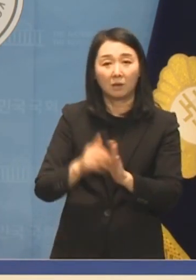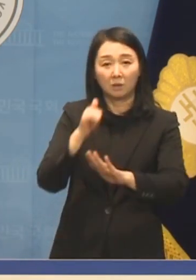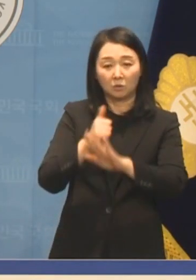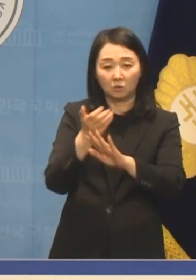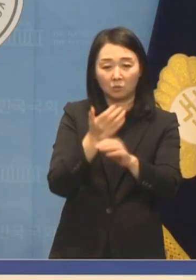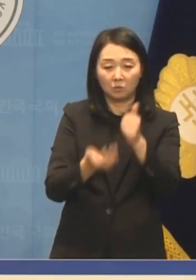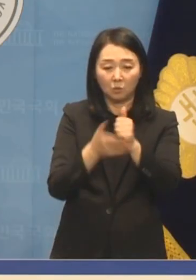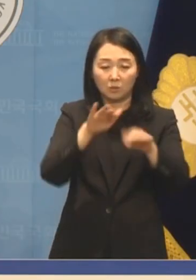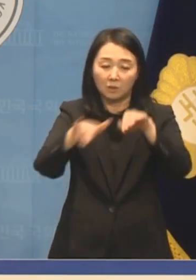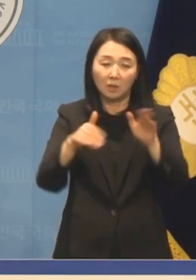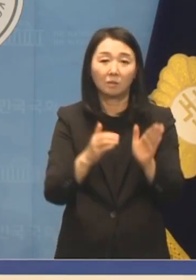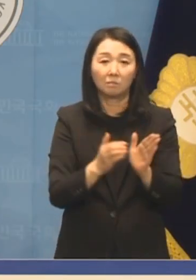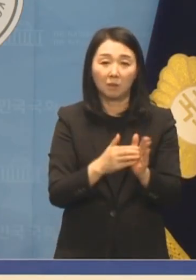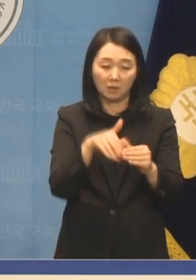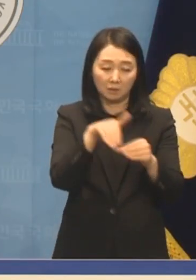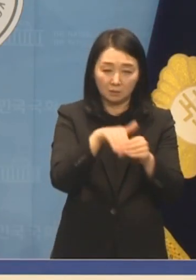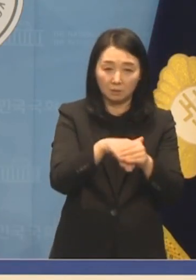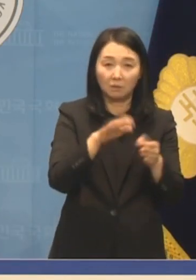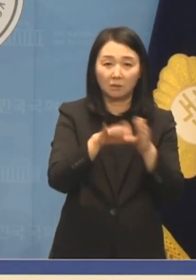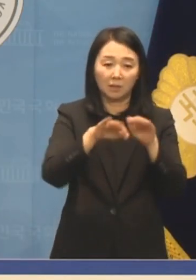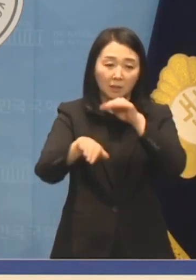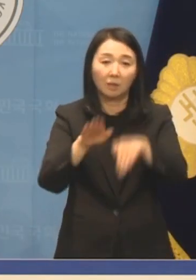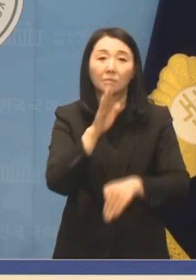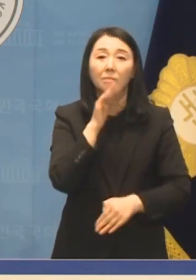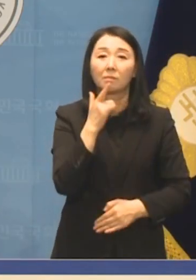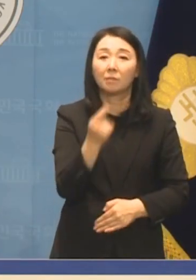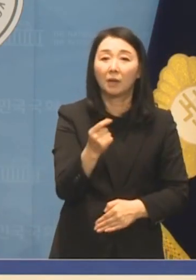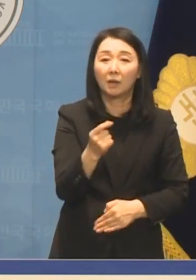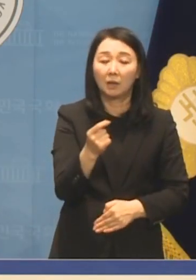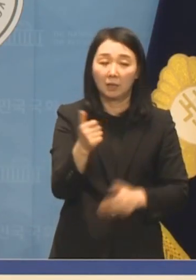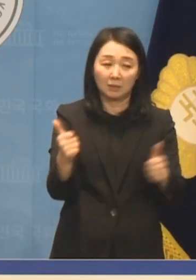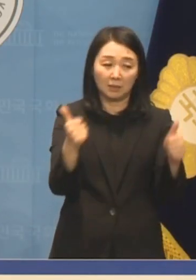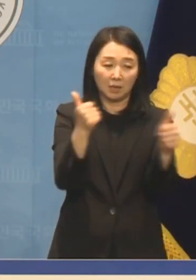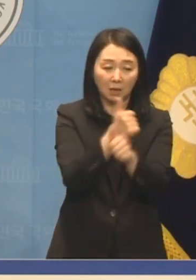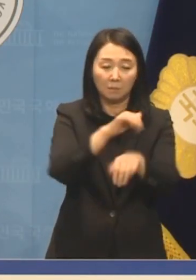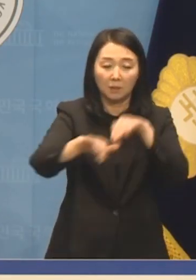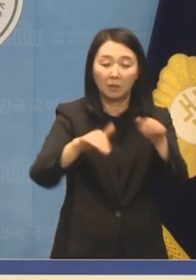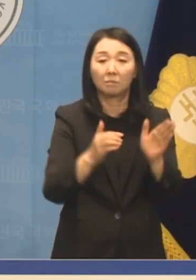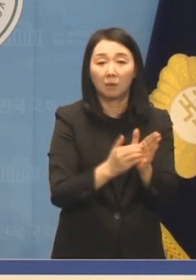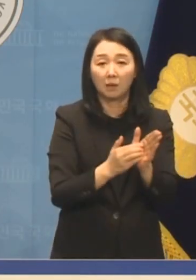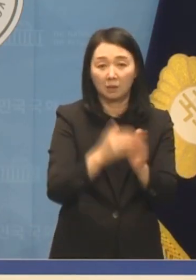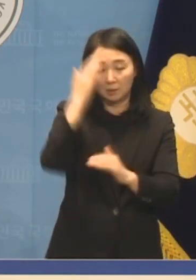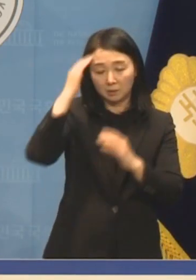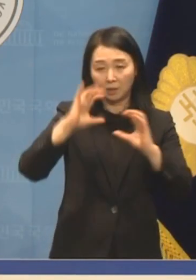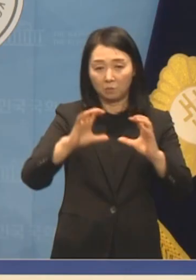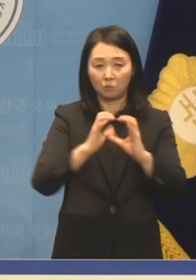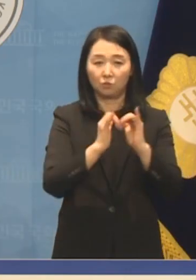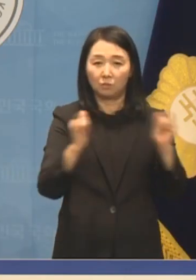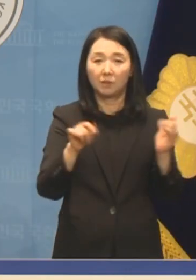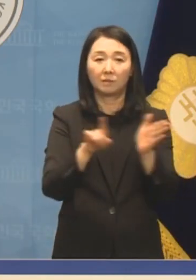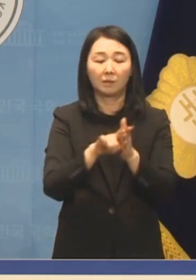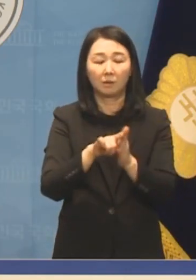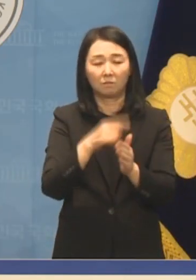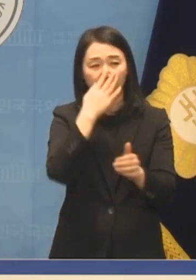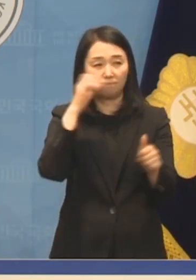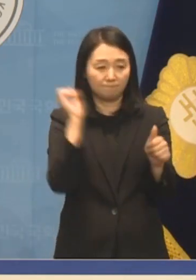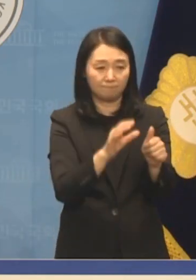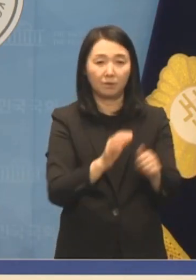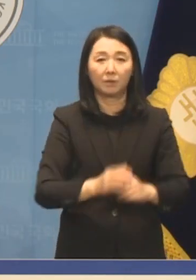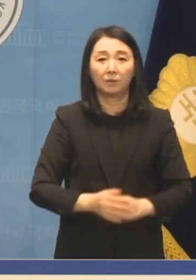공천에 개입하고 선거에 개입하고 인사에 개입하여 대한민국 국민을